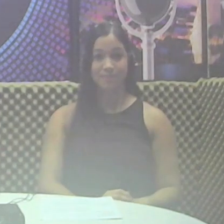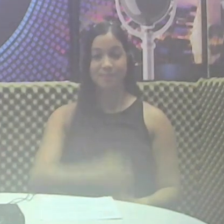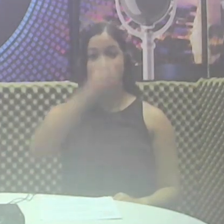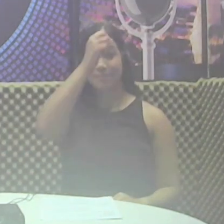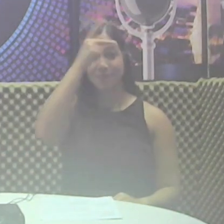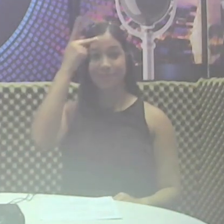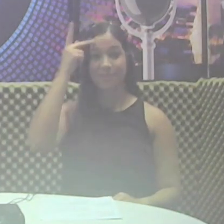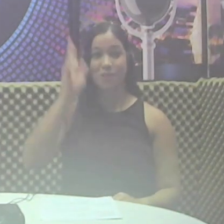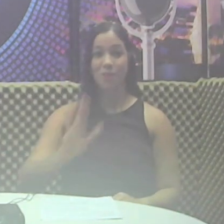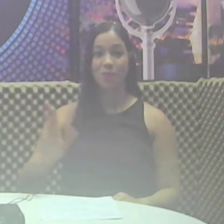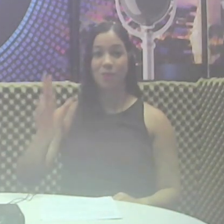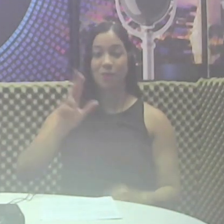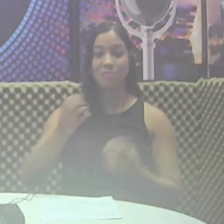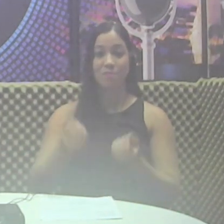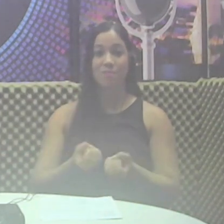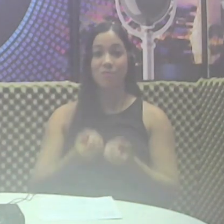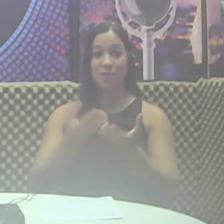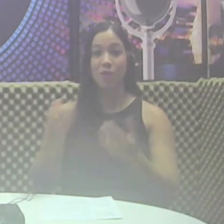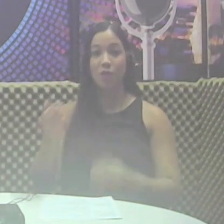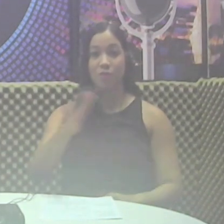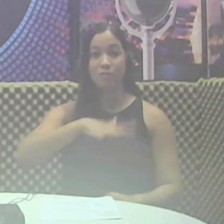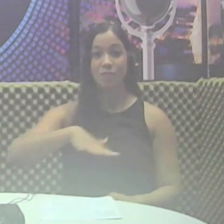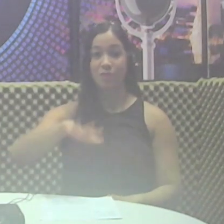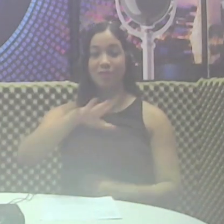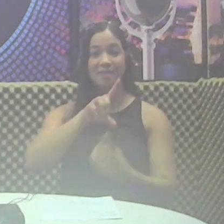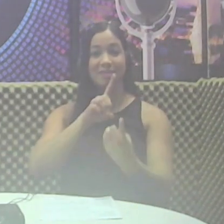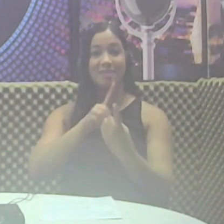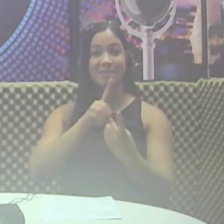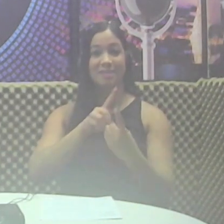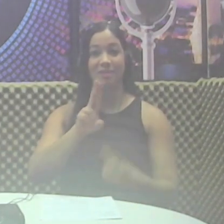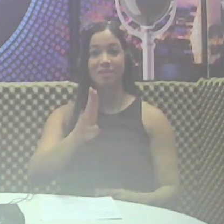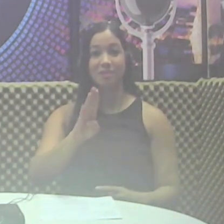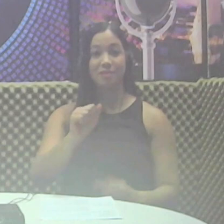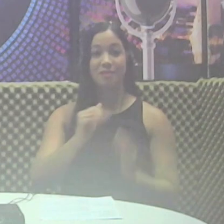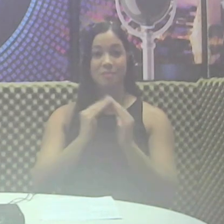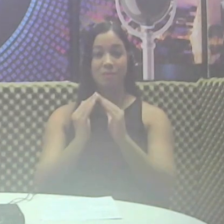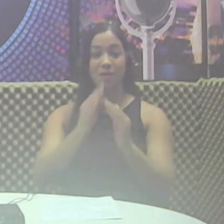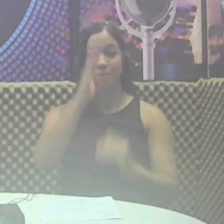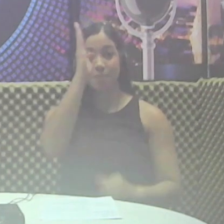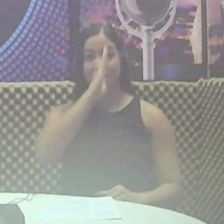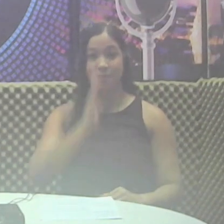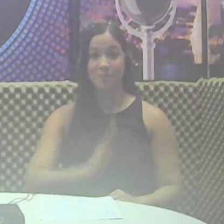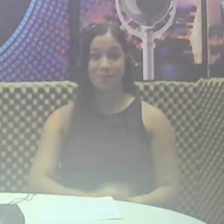Prefeitura de Uberlândia entrega novo espaço de atendimento da UBS do bairro Brasil.